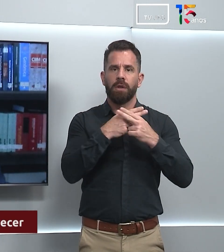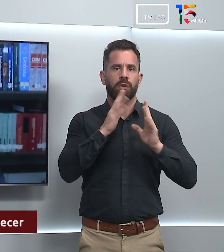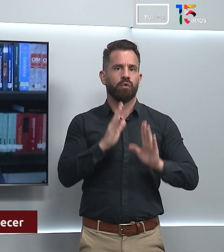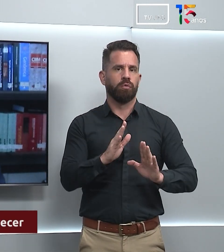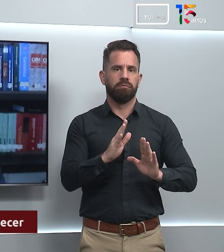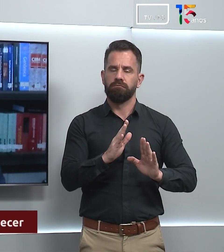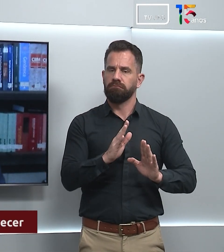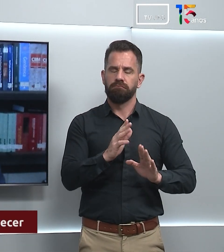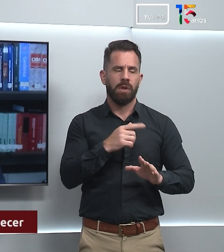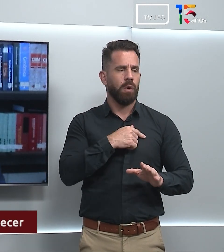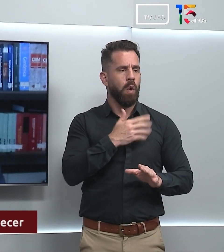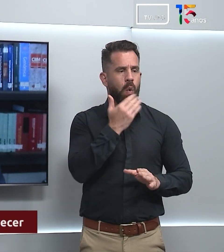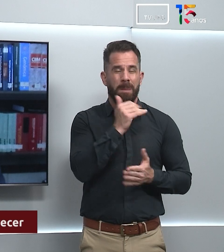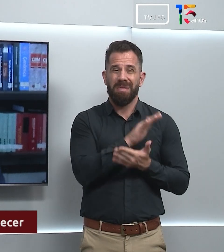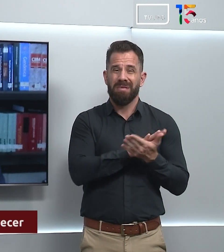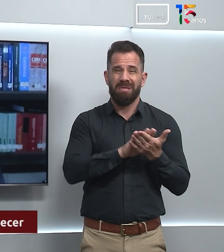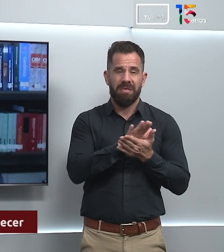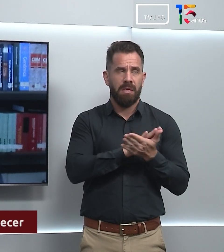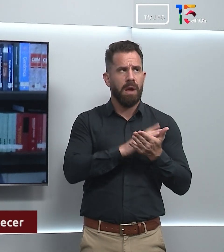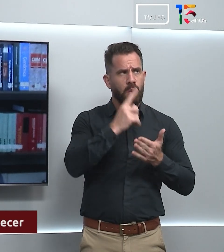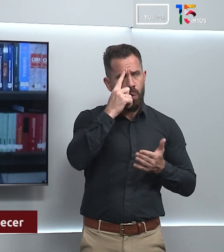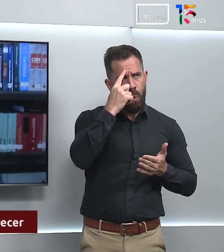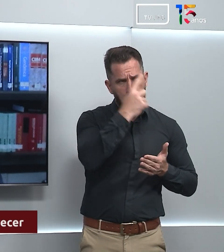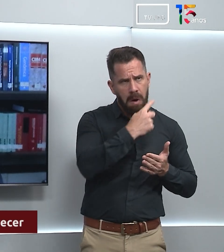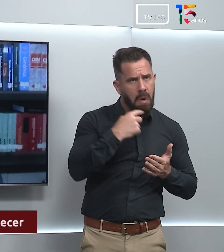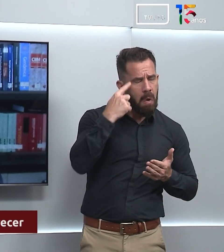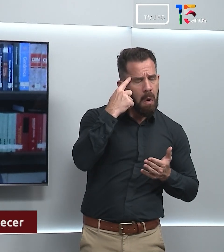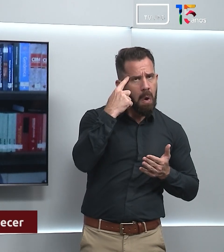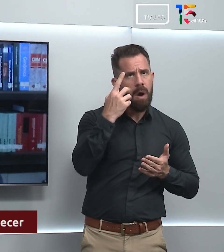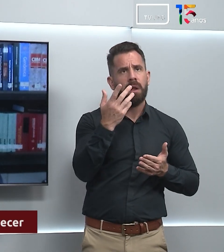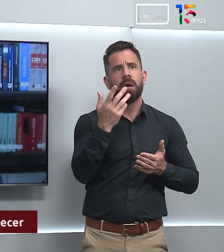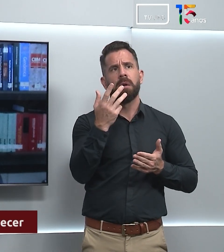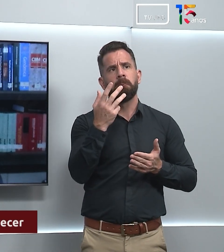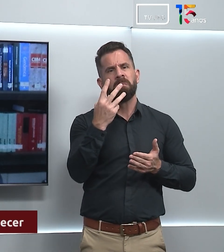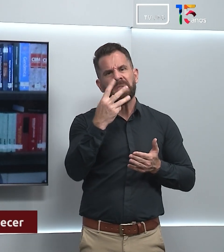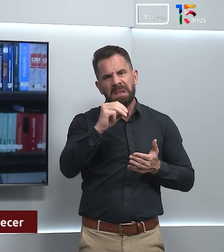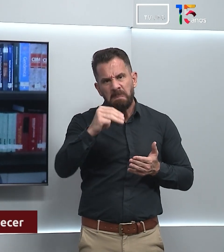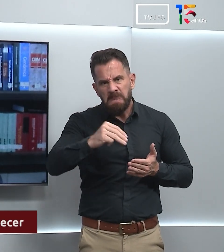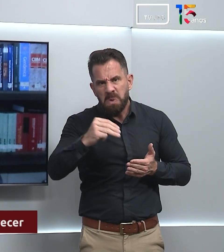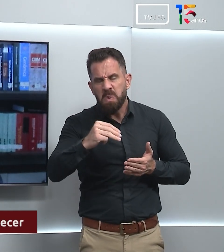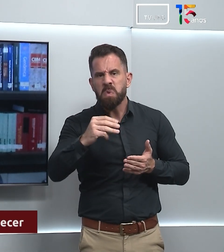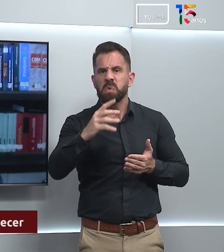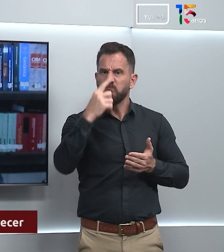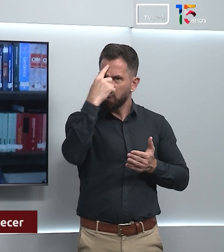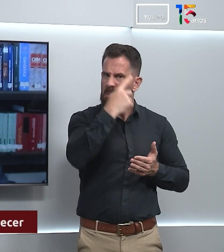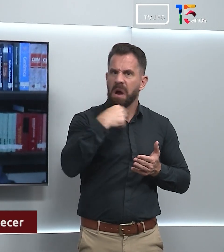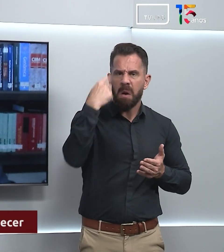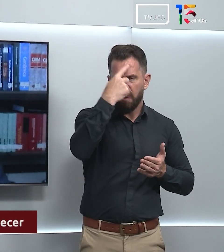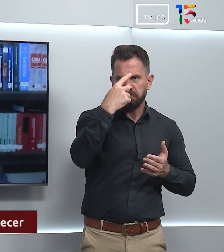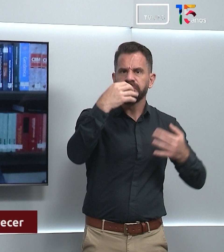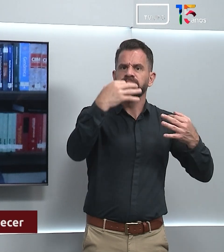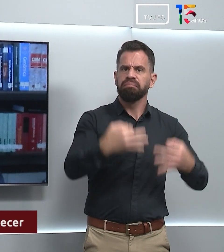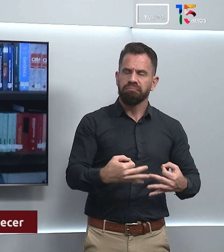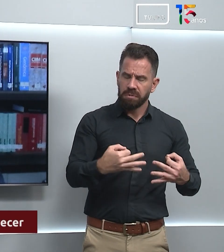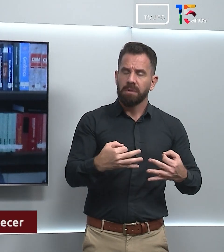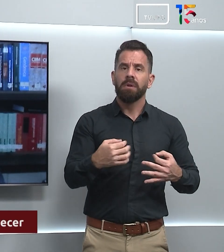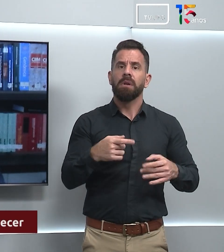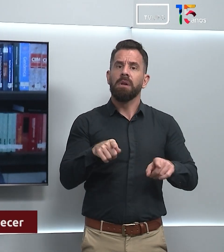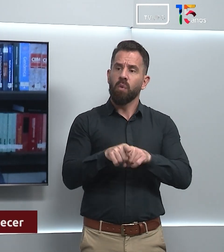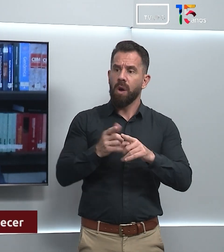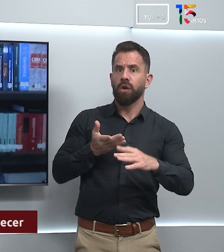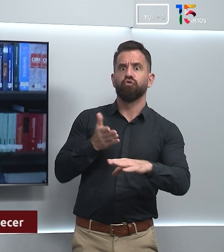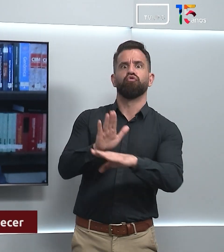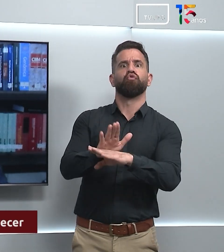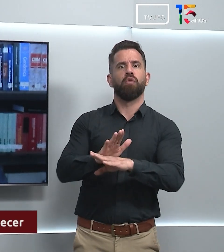minutos, 1 hora em jejum, para que eles exerçam o seu efeito na redução de peso